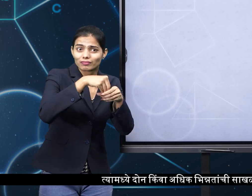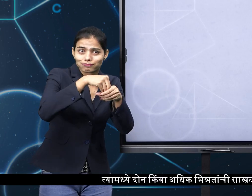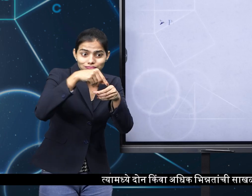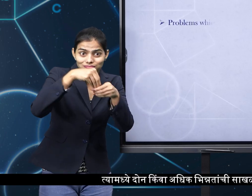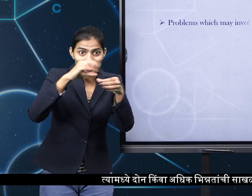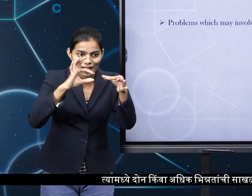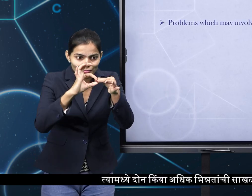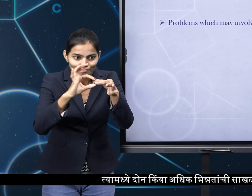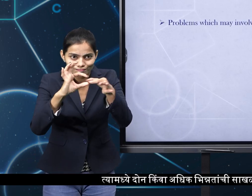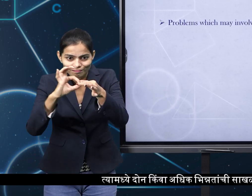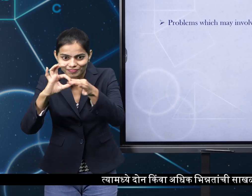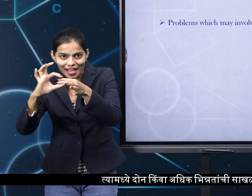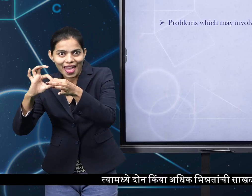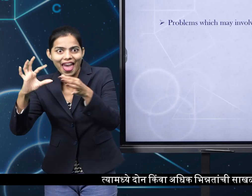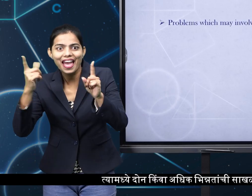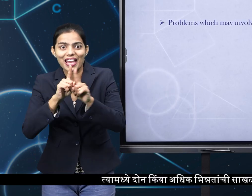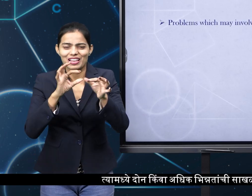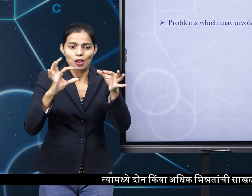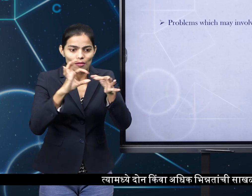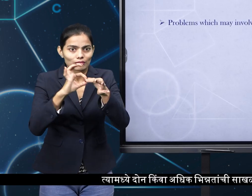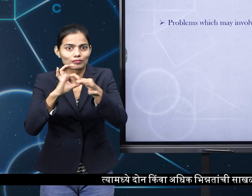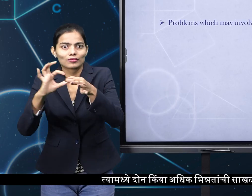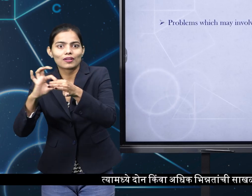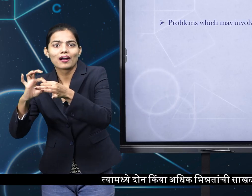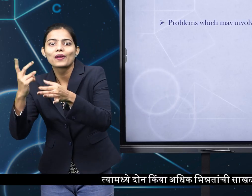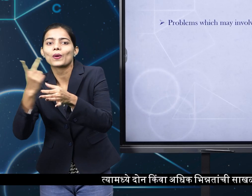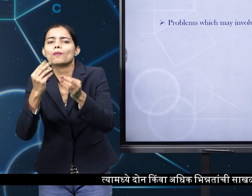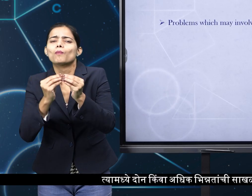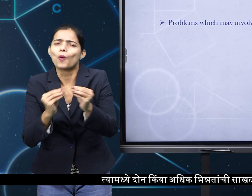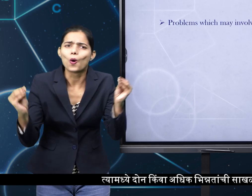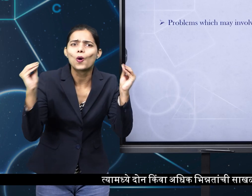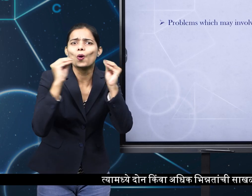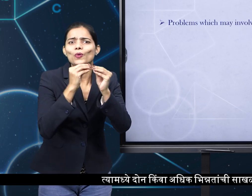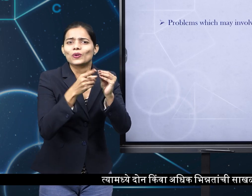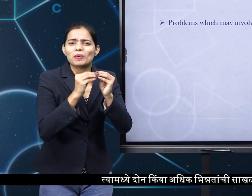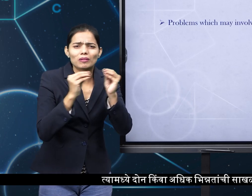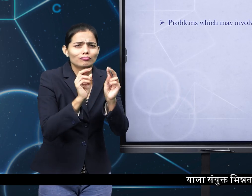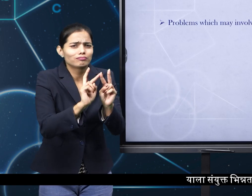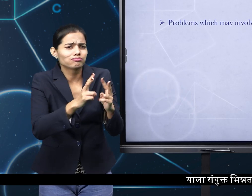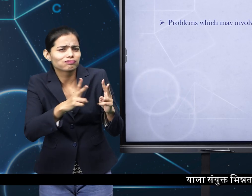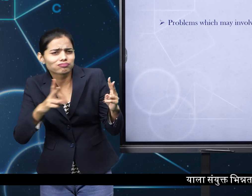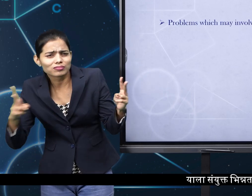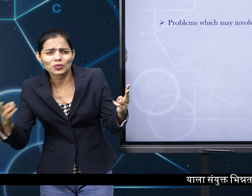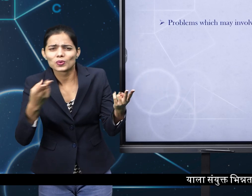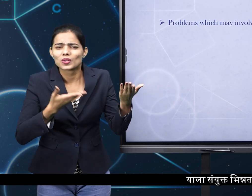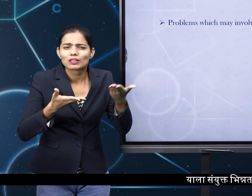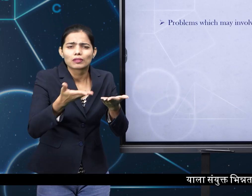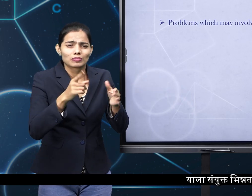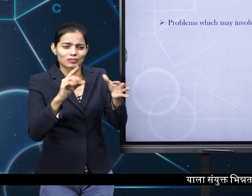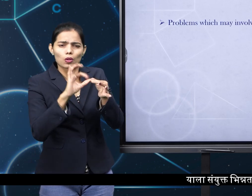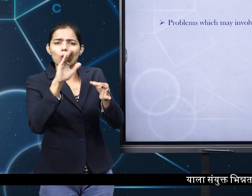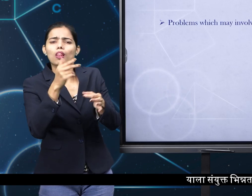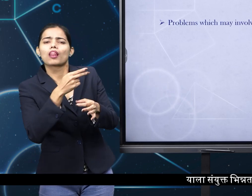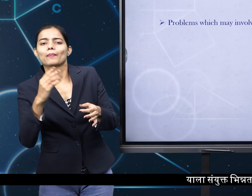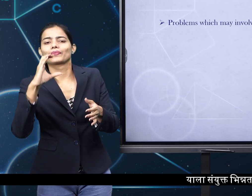त्यामध्ये 2 किंवा अधिक भिन्नतांची साखळी असू शकते अशा समस्या असतील. याला संयुक्त भिन्नता